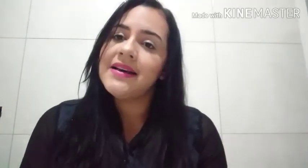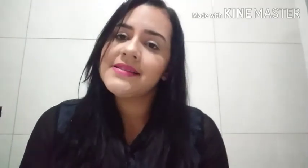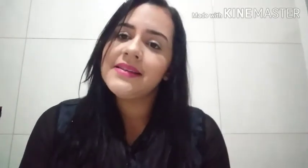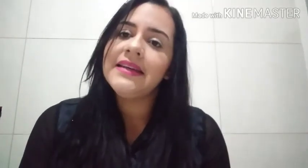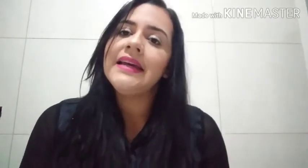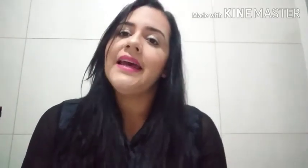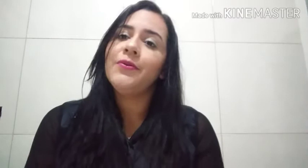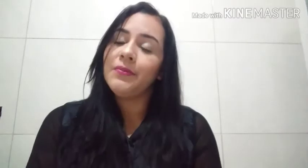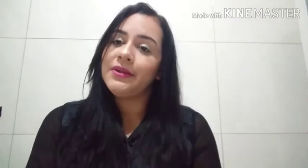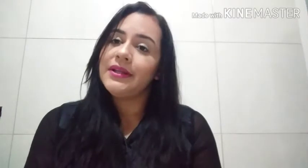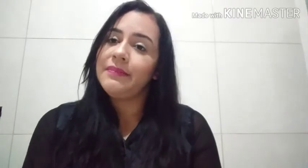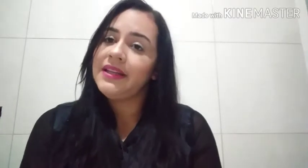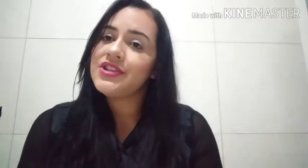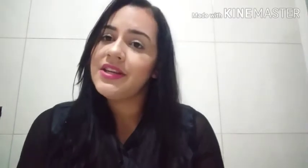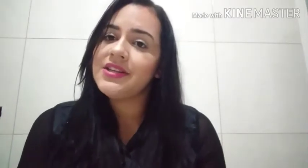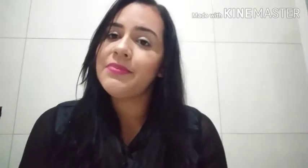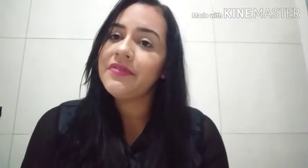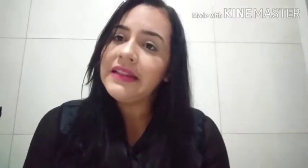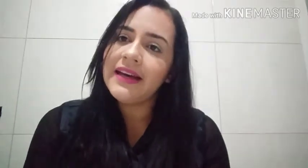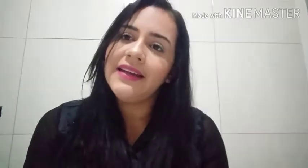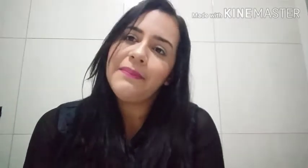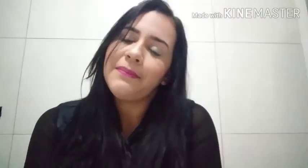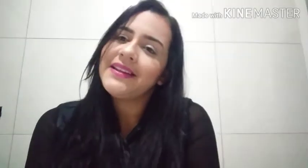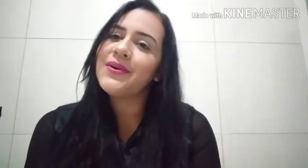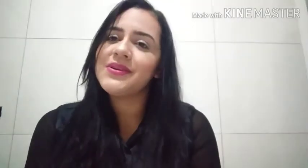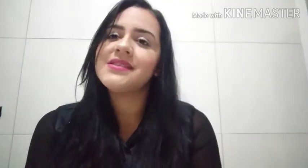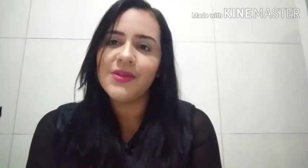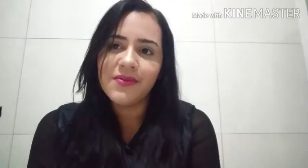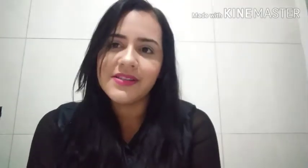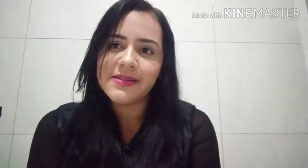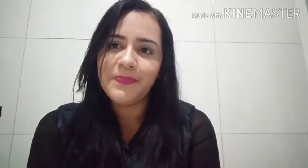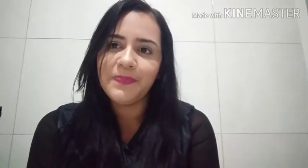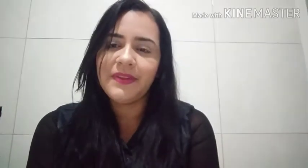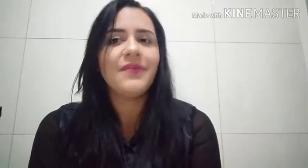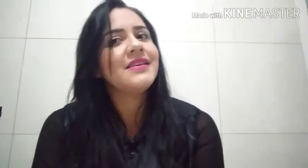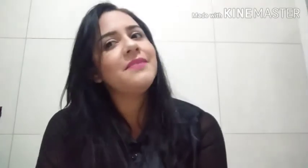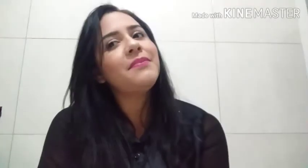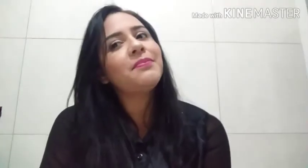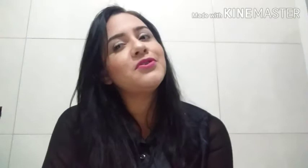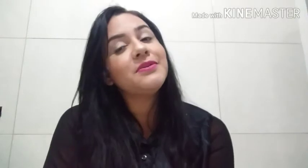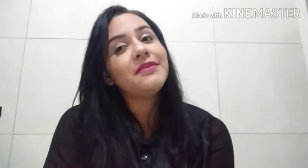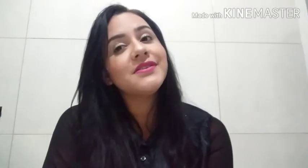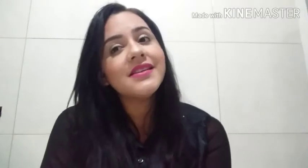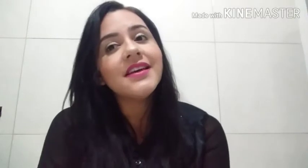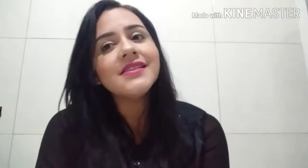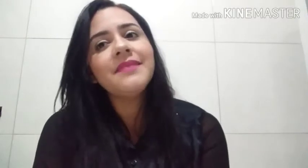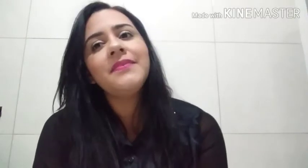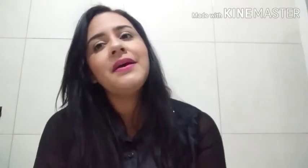Mas é um momento também da gente aproveitar, né? Para aprender coisas novas. Então essa é a minha proposta para vocês, né? Para